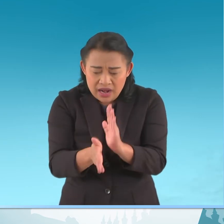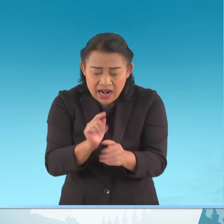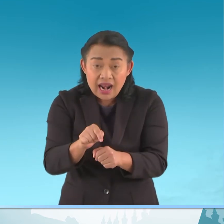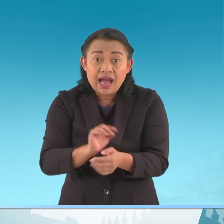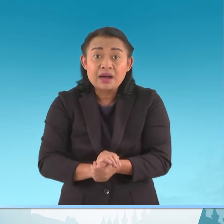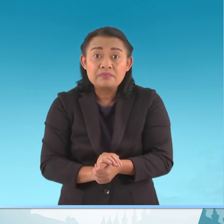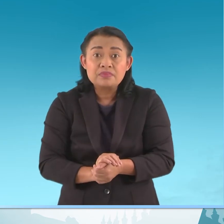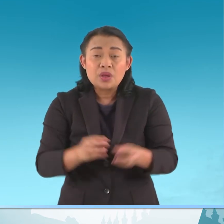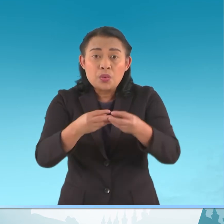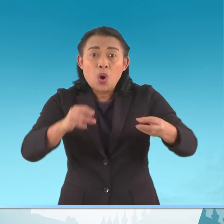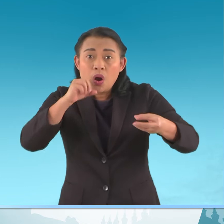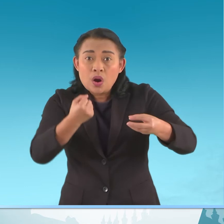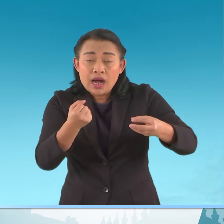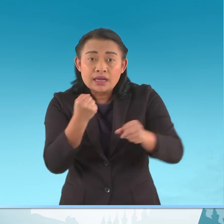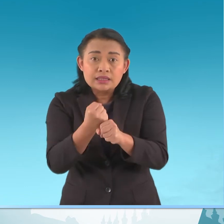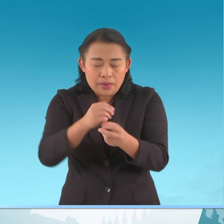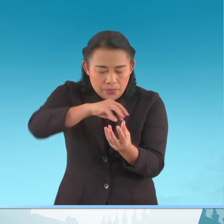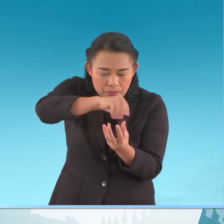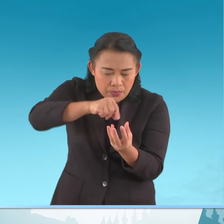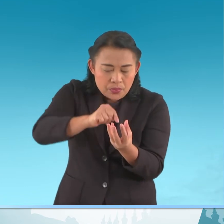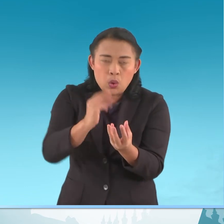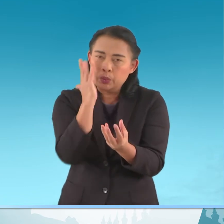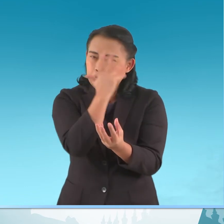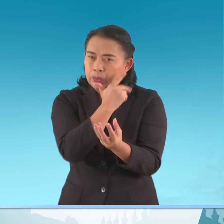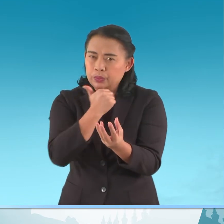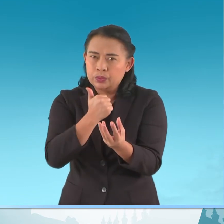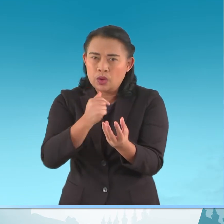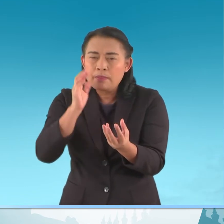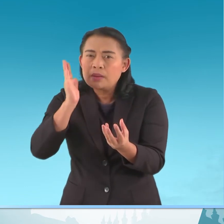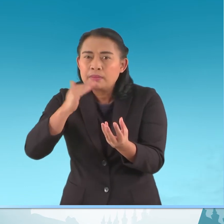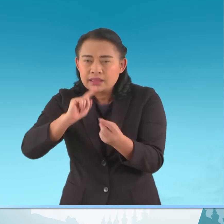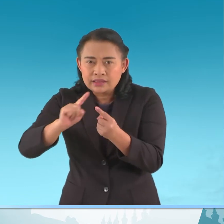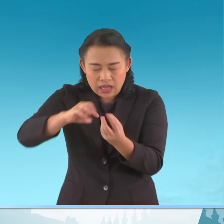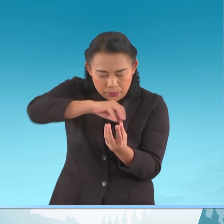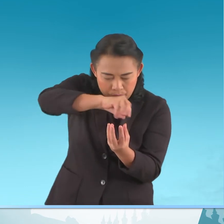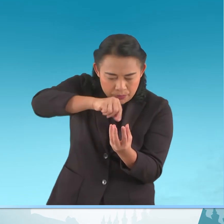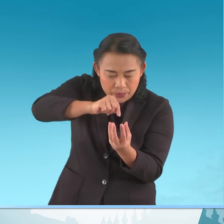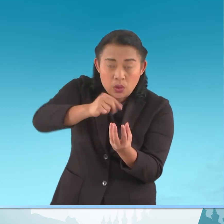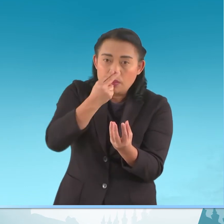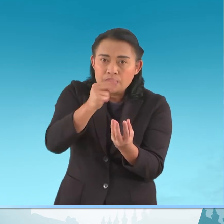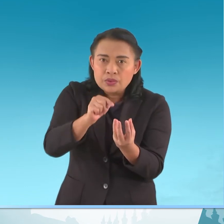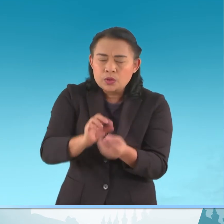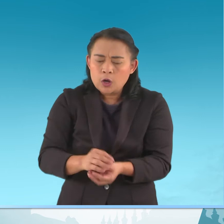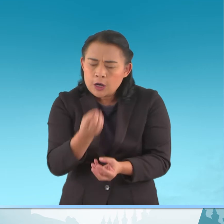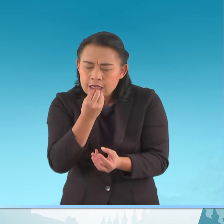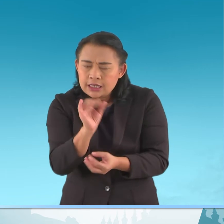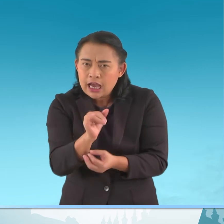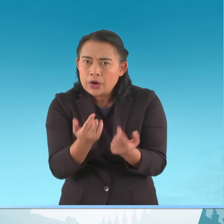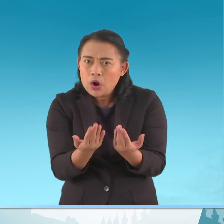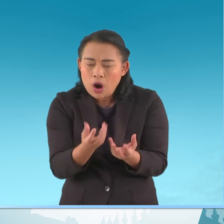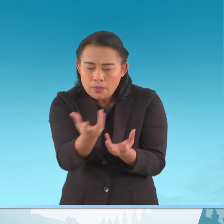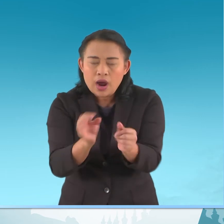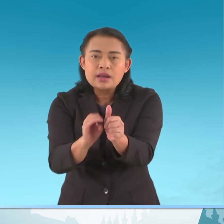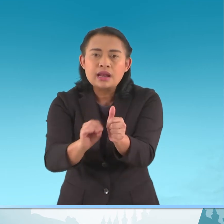ฮะมีแตงกวาแกะสลักนะครับมีโรยด้วยผักมีโรยด้วยพริกสวยงามมากๆเลยนะฮะเดี๋ยวค่อยลองชิมดูขอ